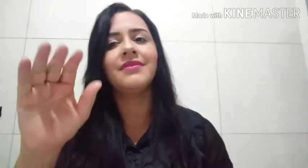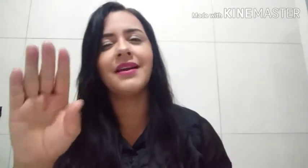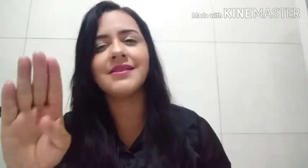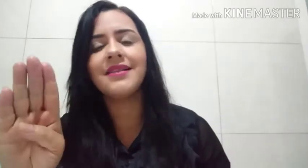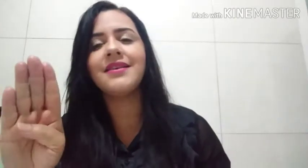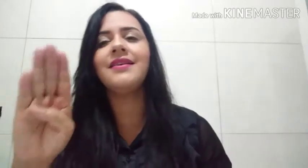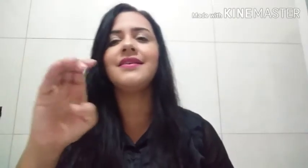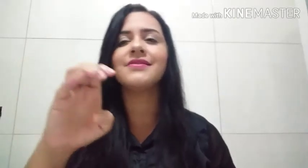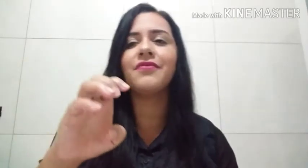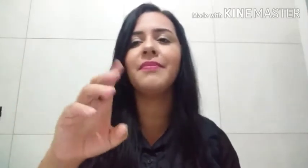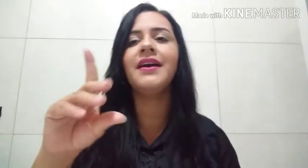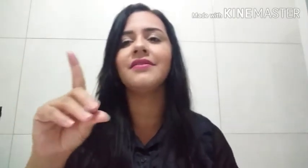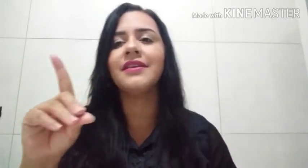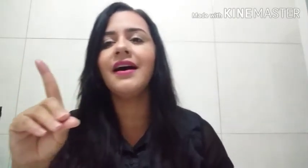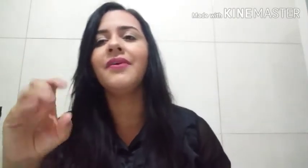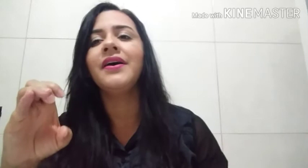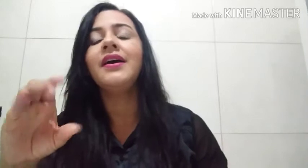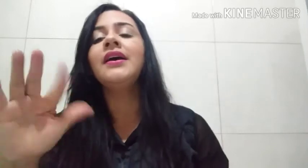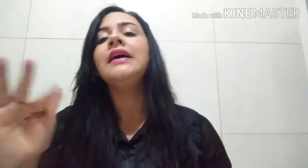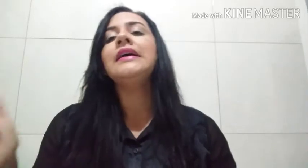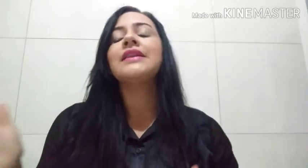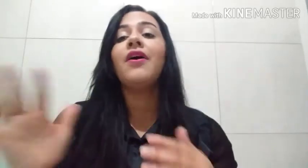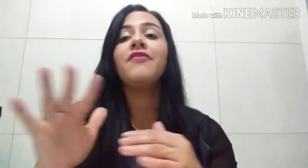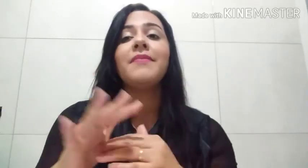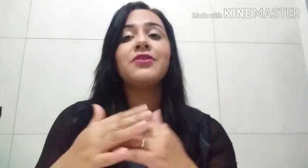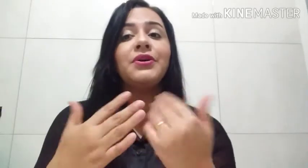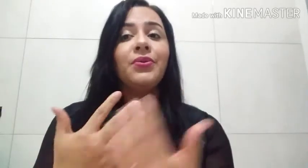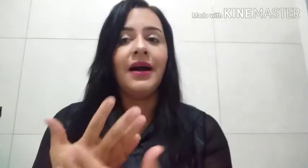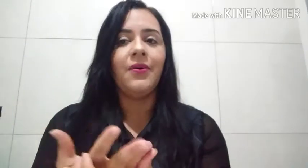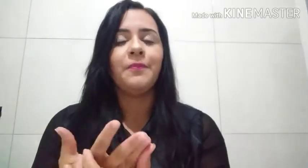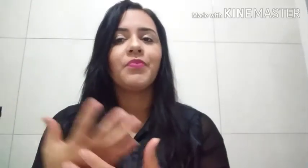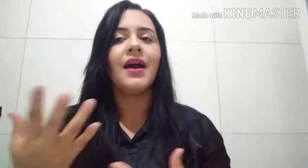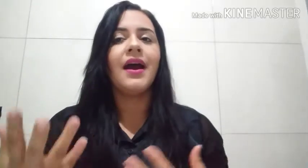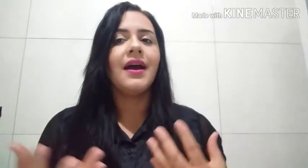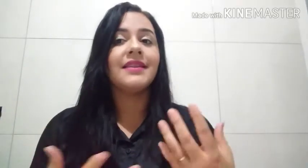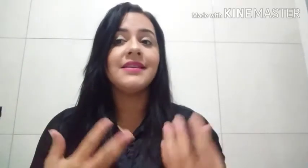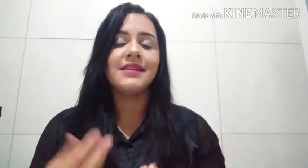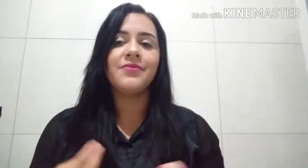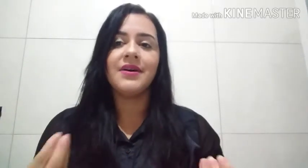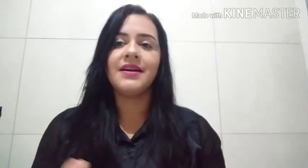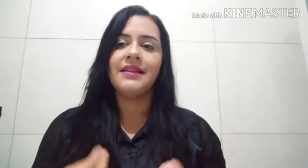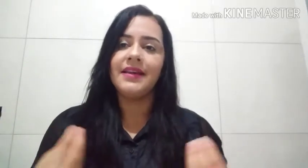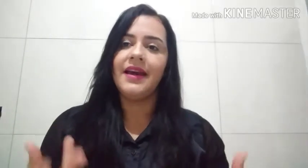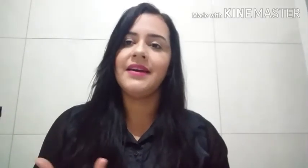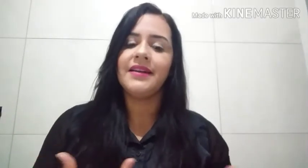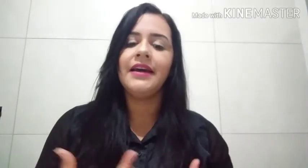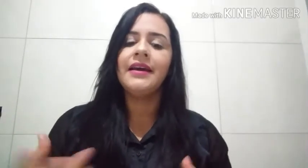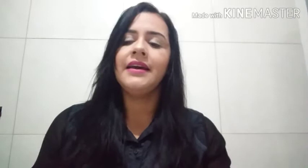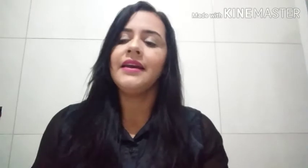aquelas letrinhas, o alfabeto e tal. Então é o alfabeto manual. Tem-se uma ideia, né, que